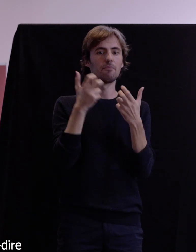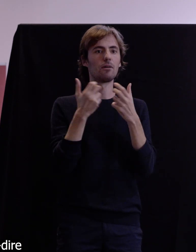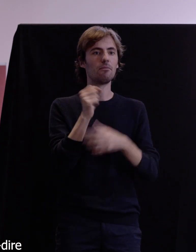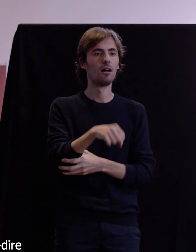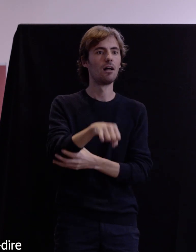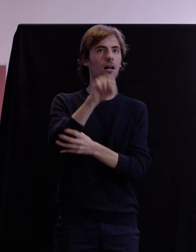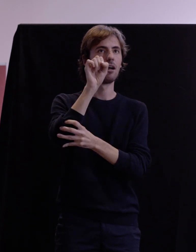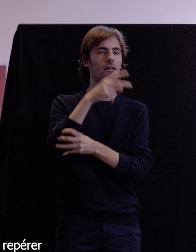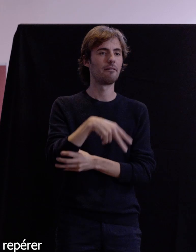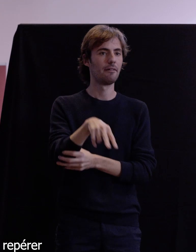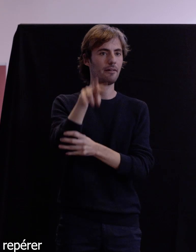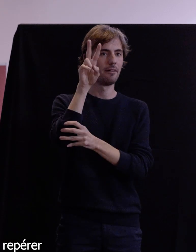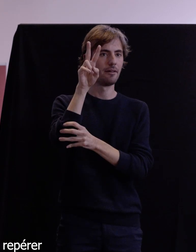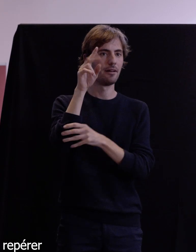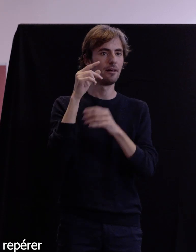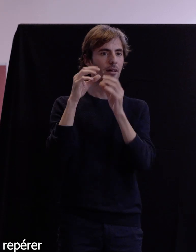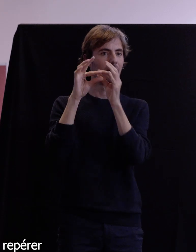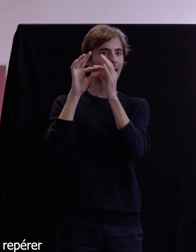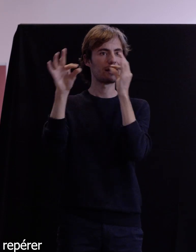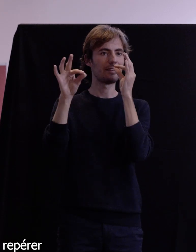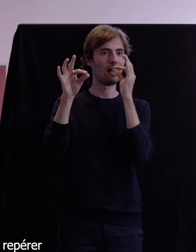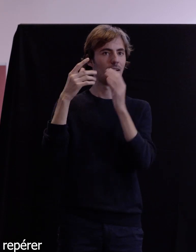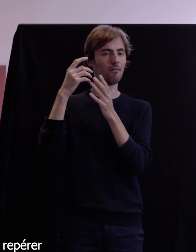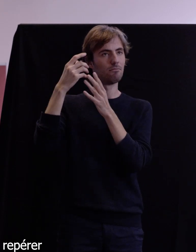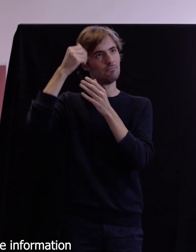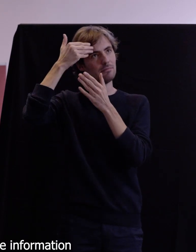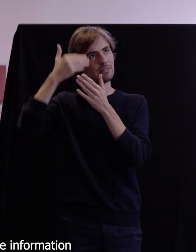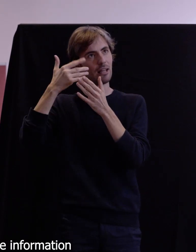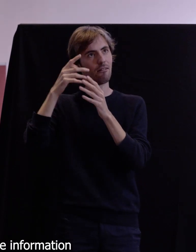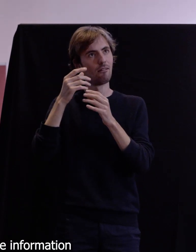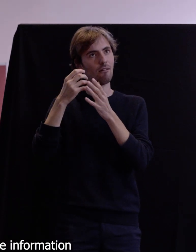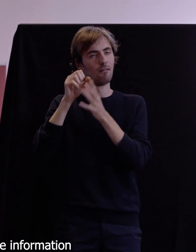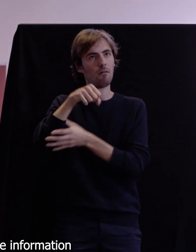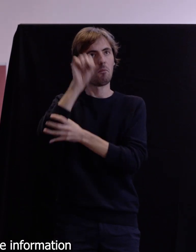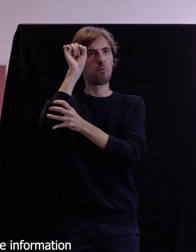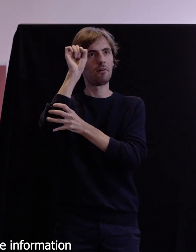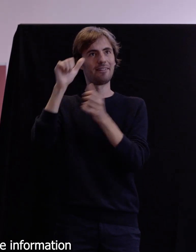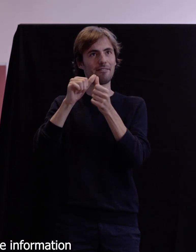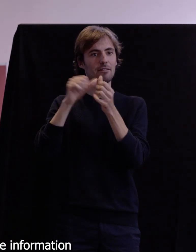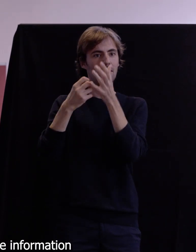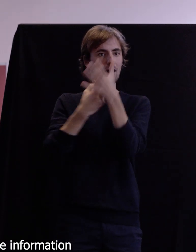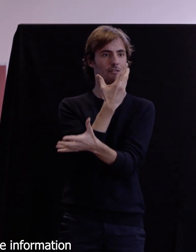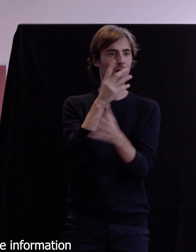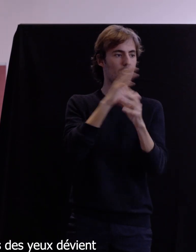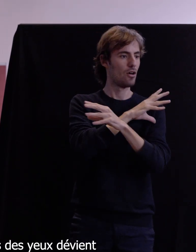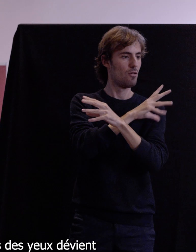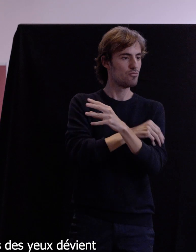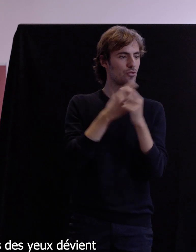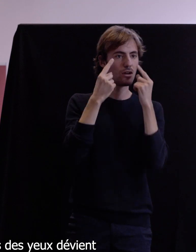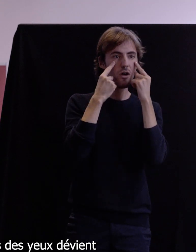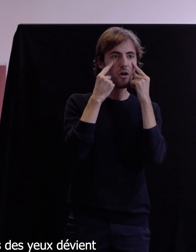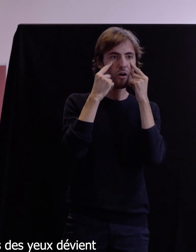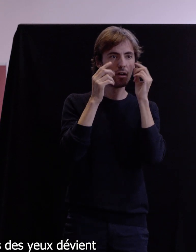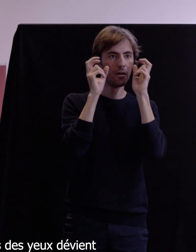la tête vers le haut, le canal va repérer que j'ai levé ma tête vers le haut, il va envoyer une information à mes muscles des yeux pour que